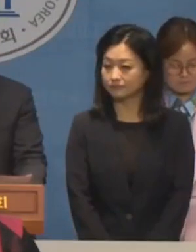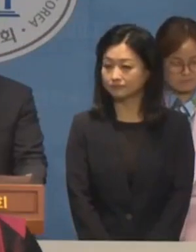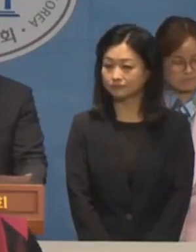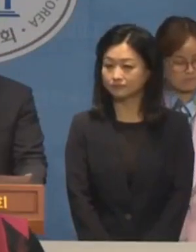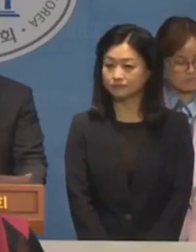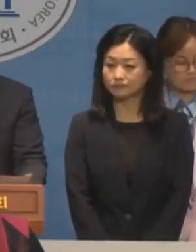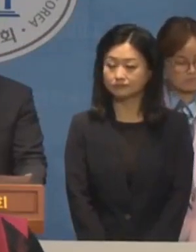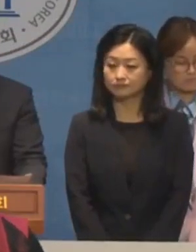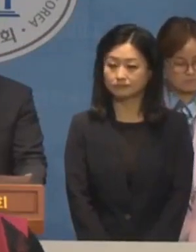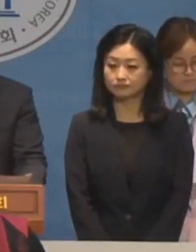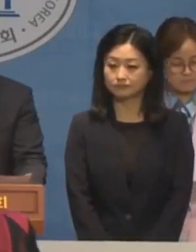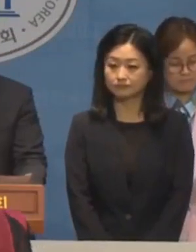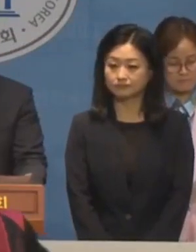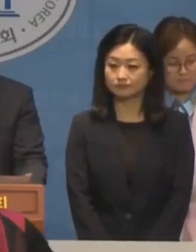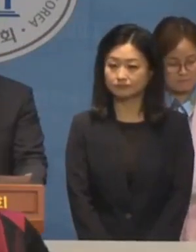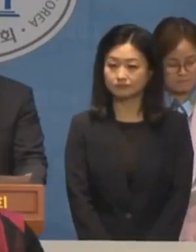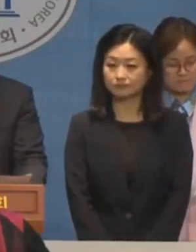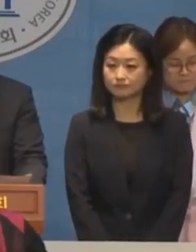예.